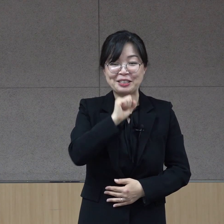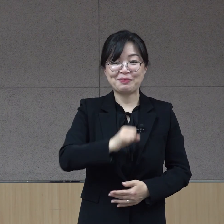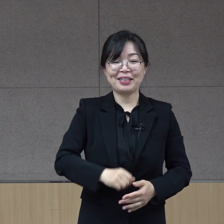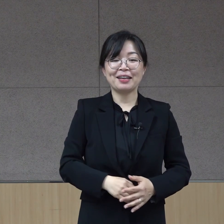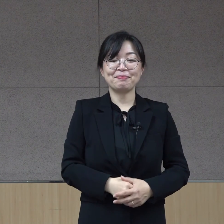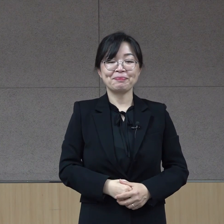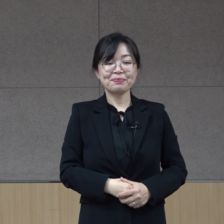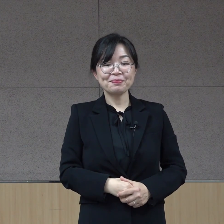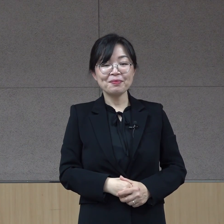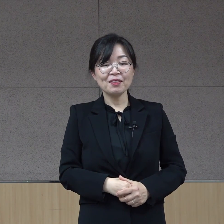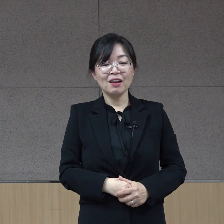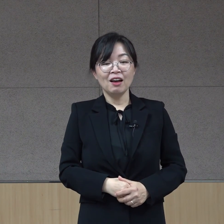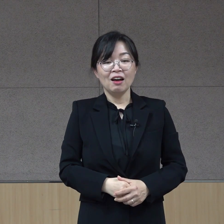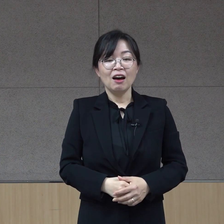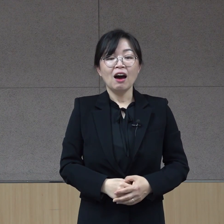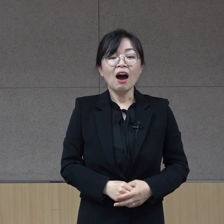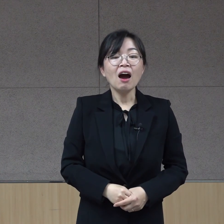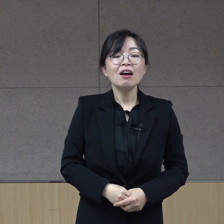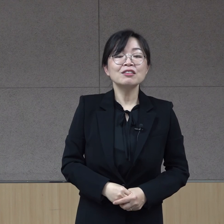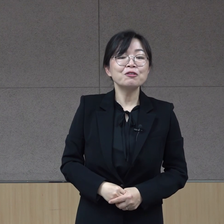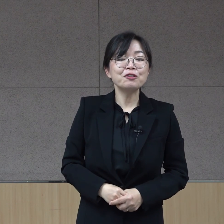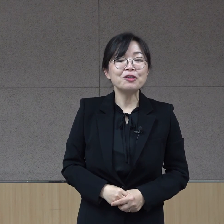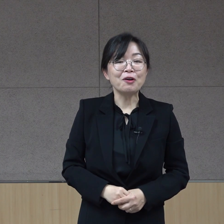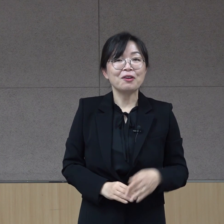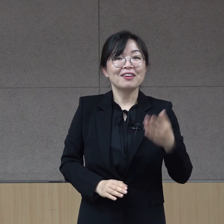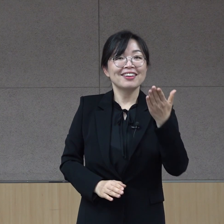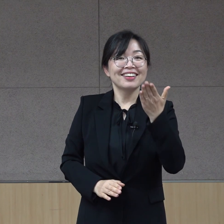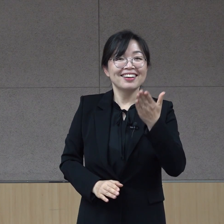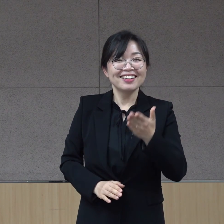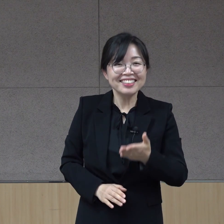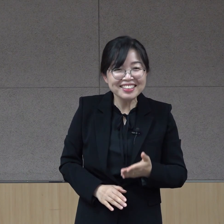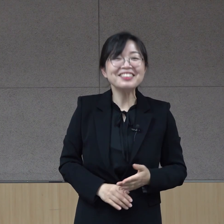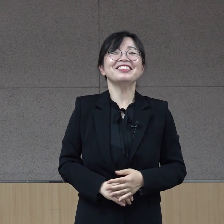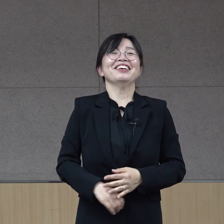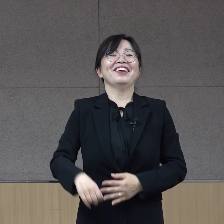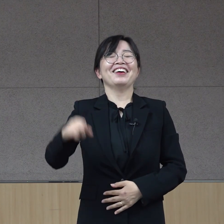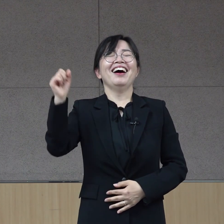되겠습니다. 아, 그렇군요. 그렇죠.